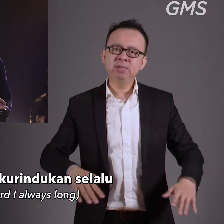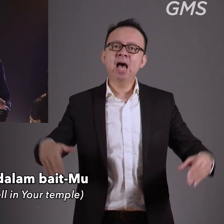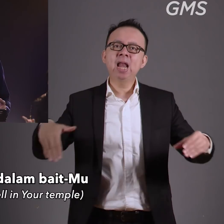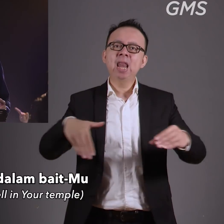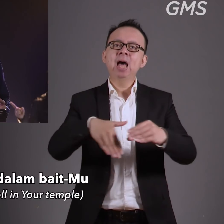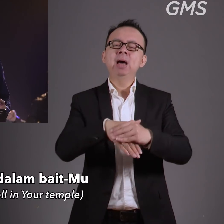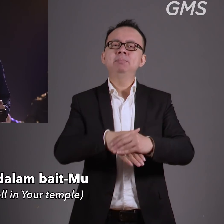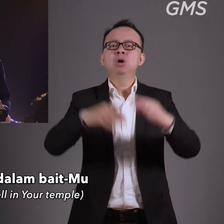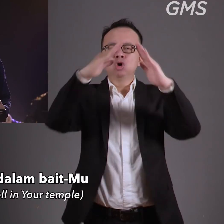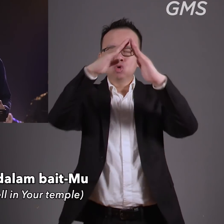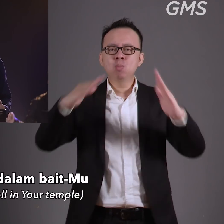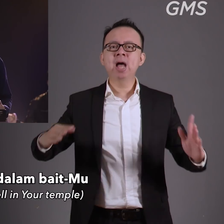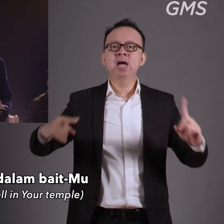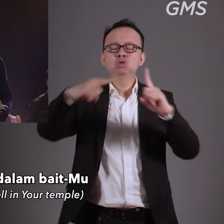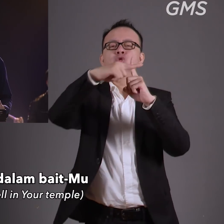diam dalam